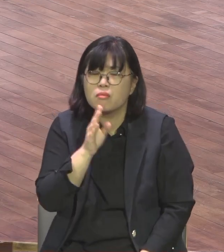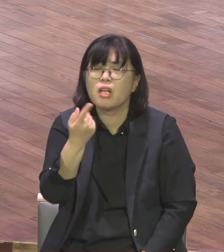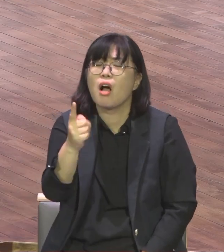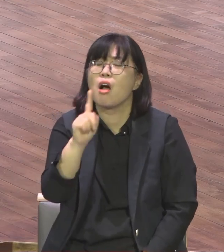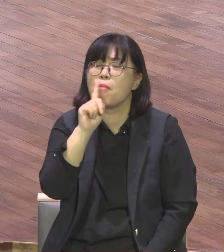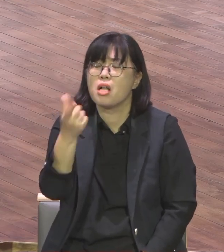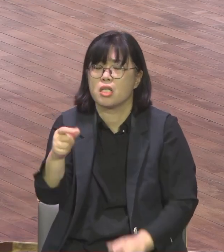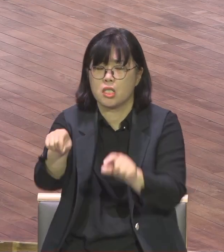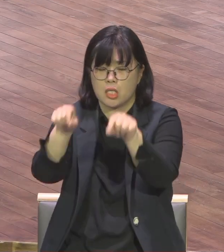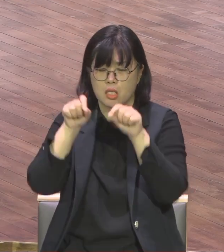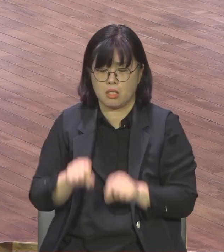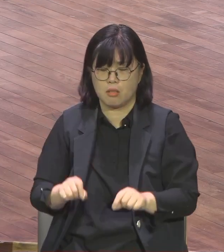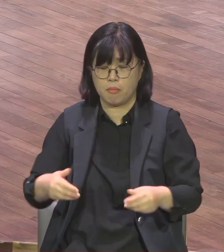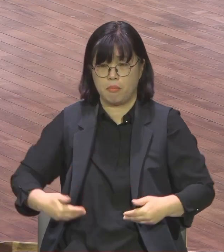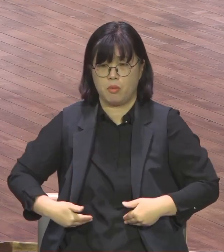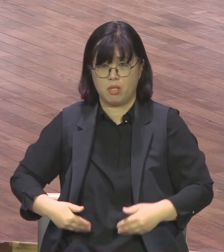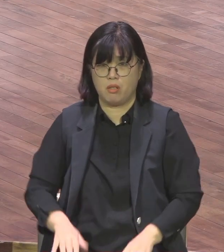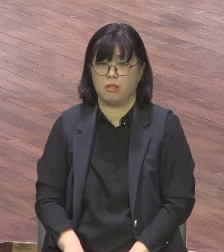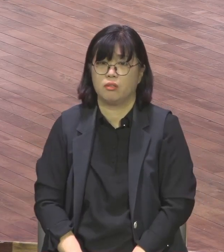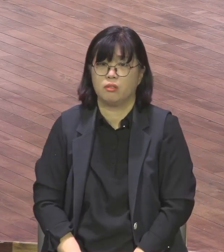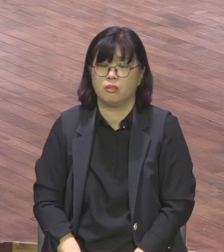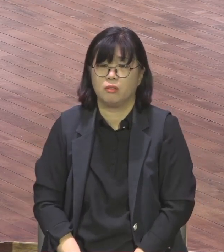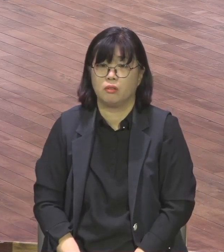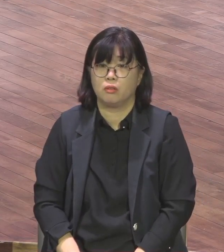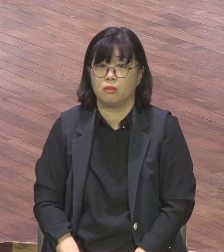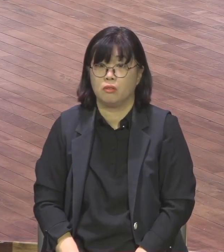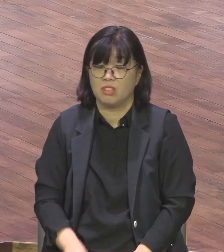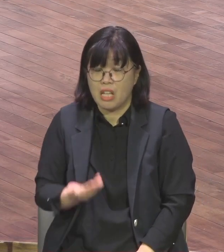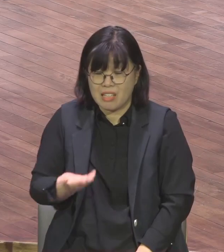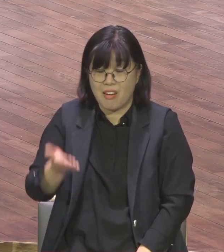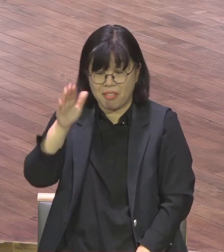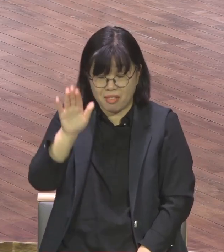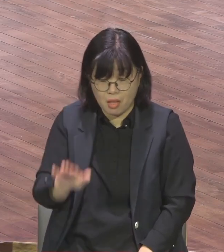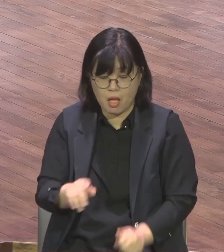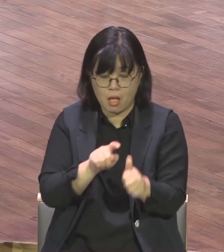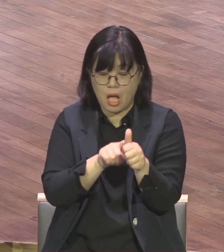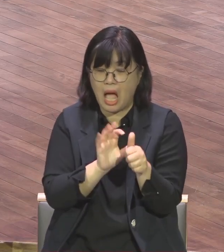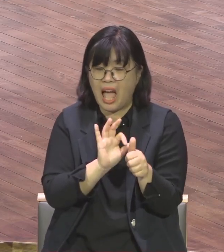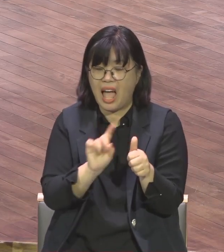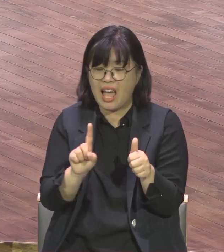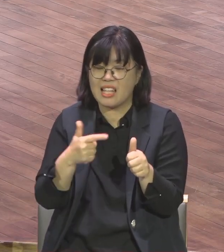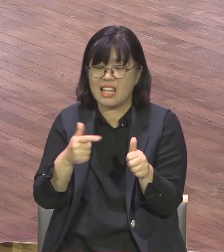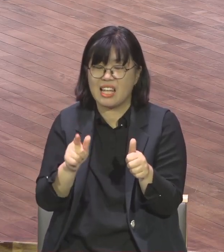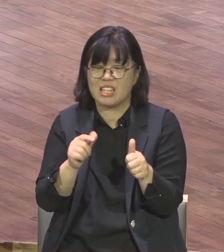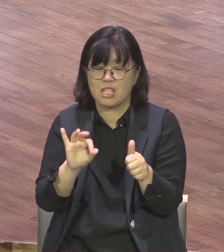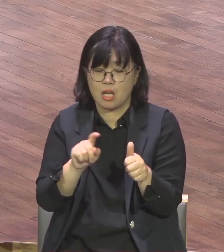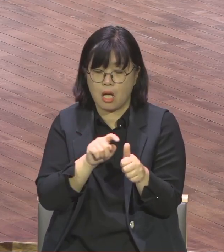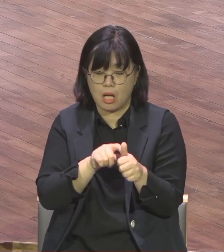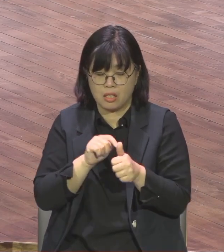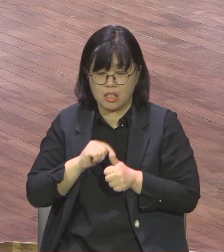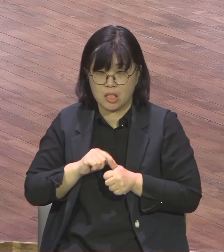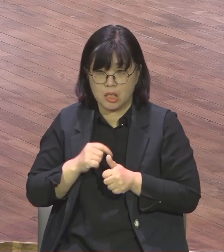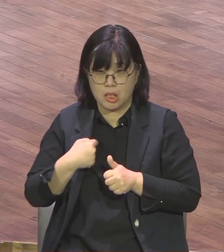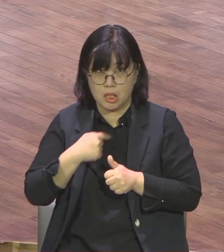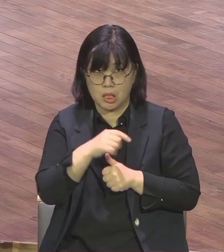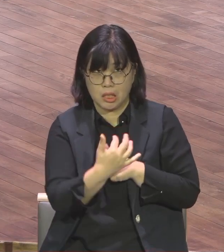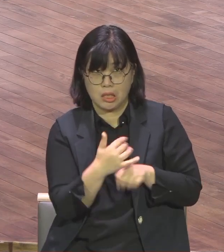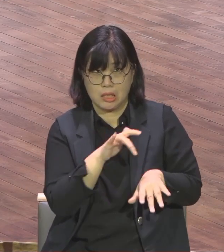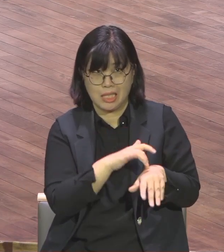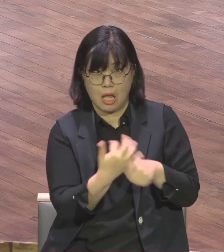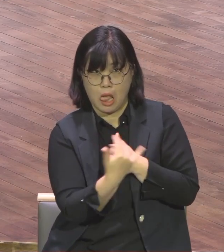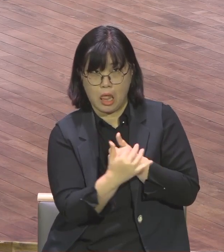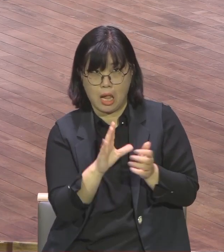자신의 마음을 지키지는 못했어요. 하나님 앞에 인정받는 삶이 아니라 사람 앞에 인정받고 싶은